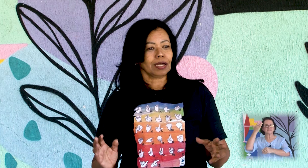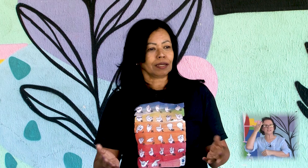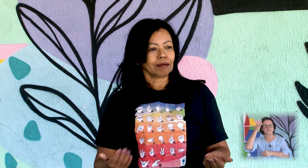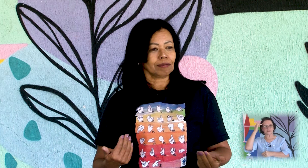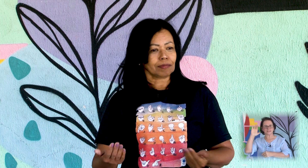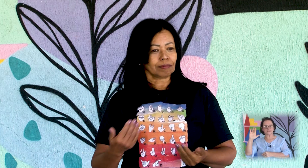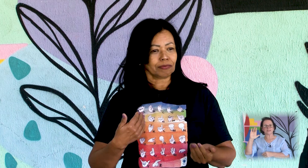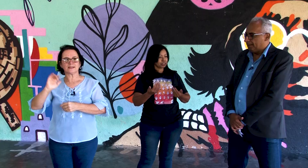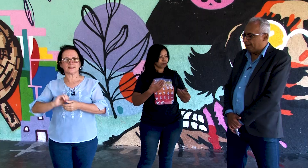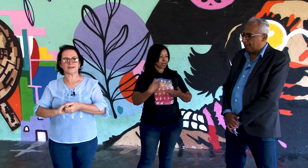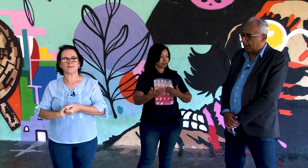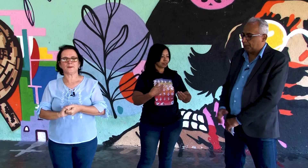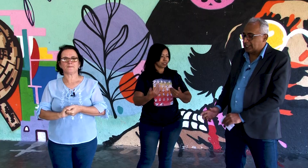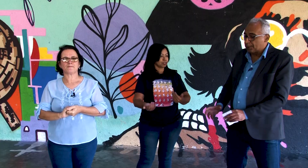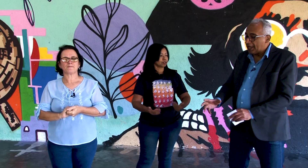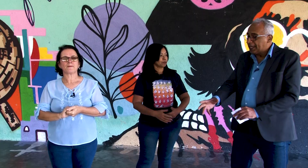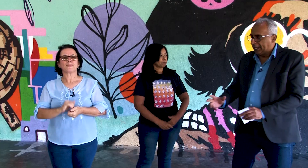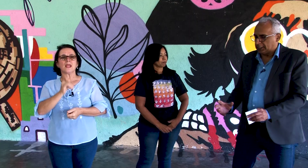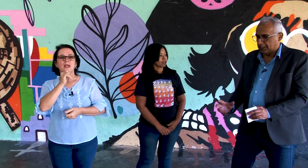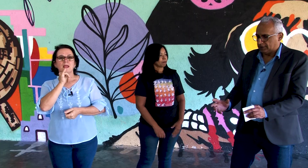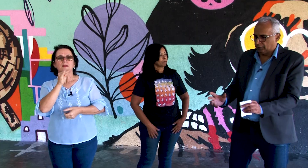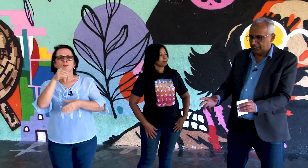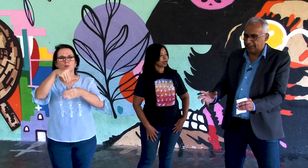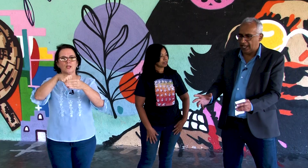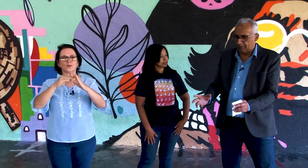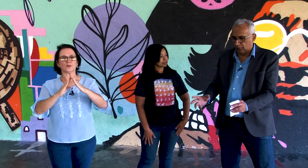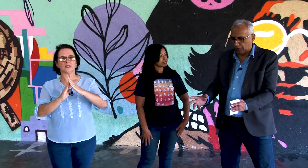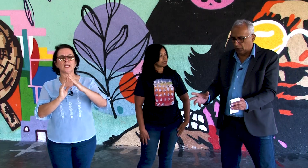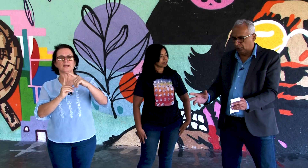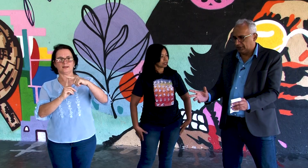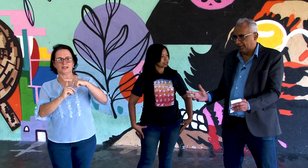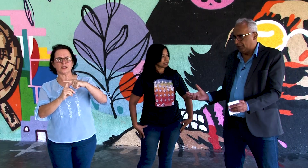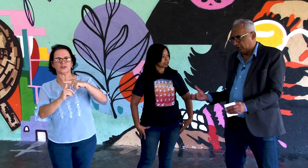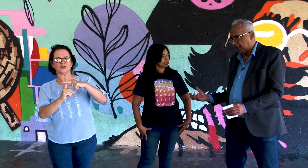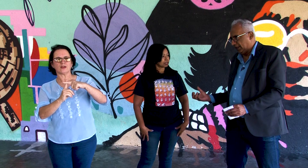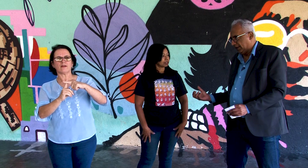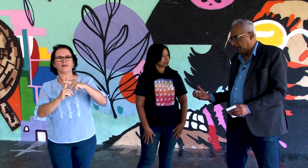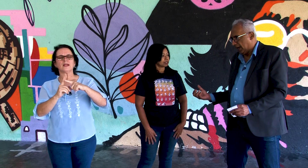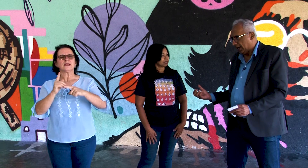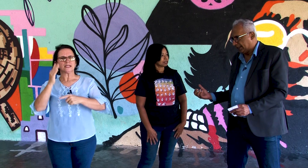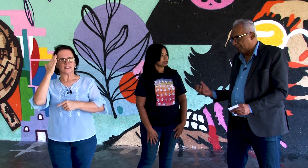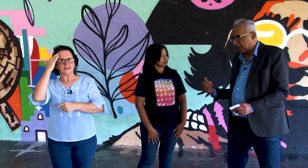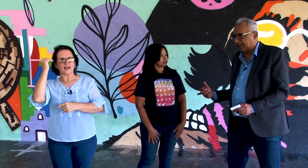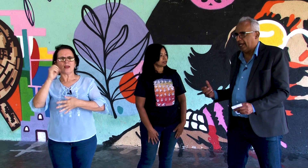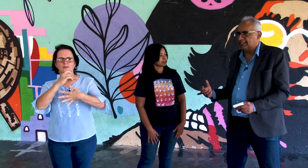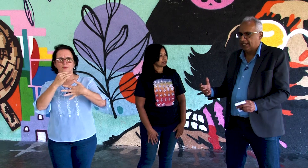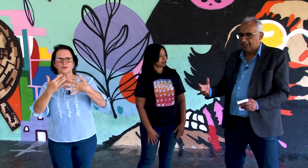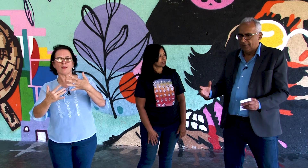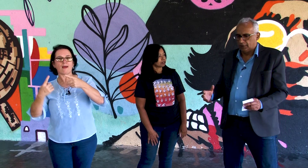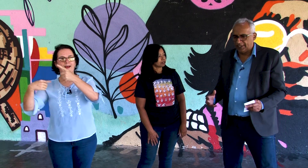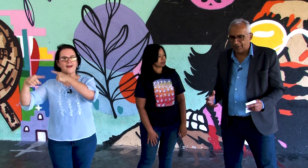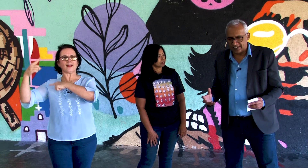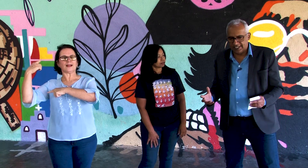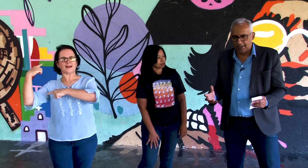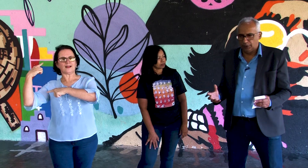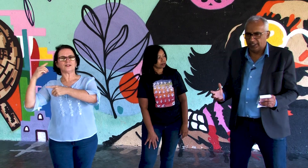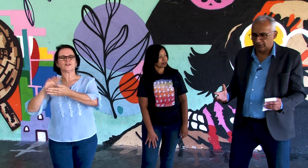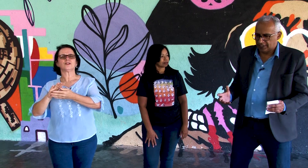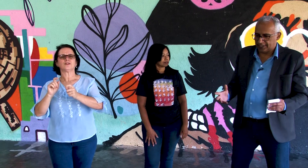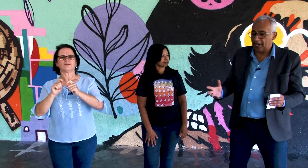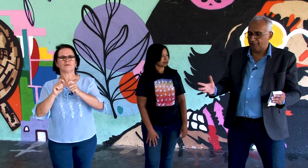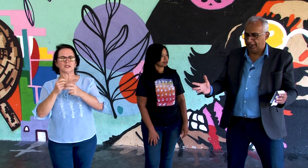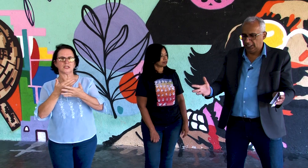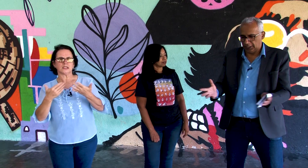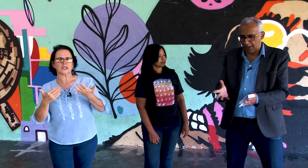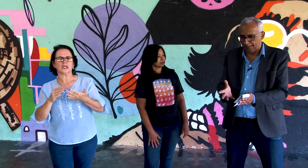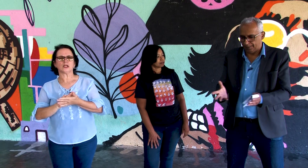tem um feedback Mas, por disso. exemplo, lá na igreja, que você Mas- quando você, eu sei que há tempos atrás você fazia muitas